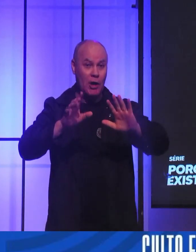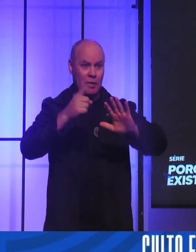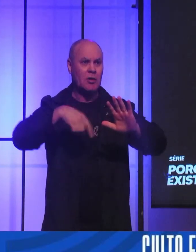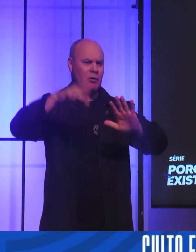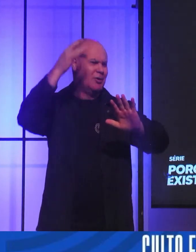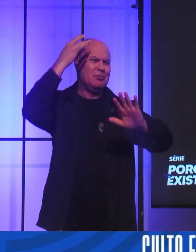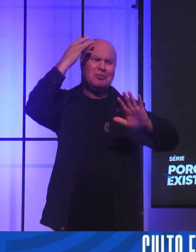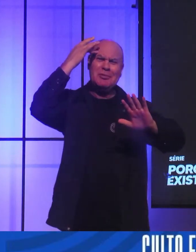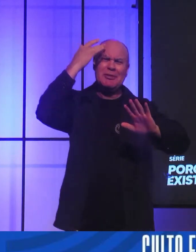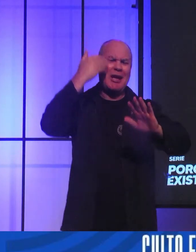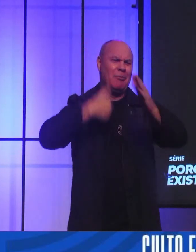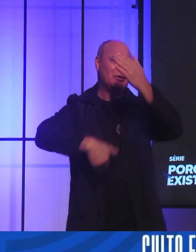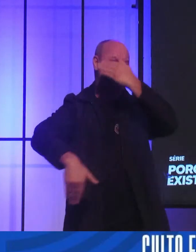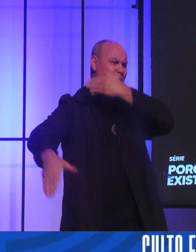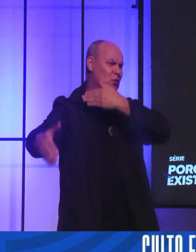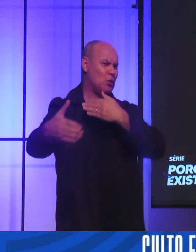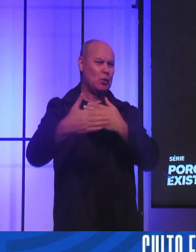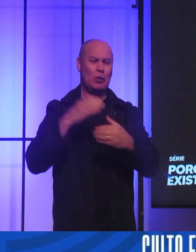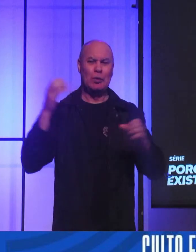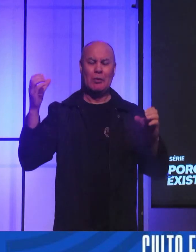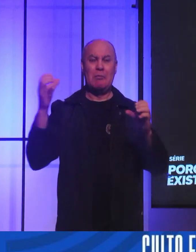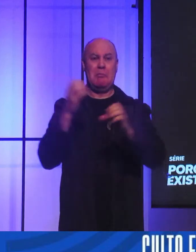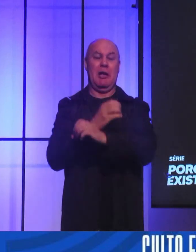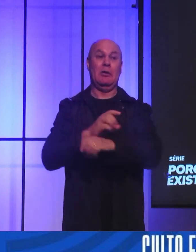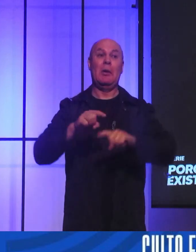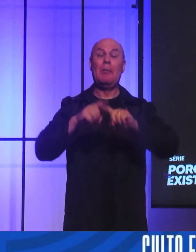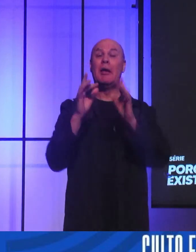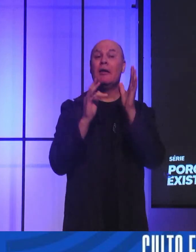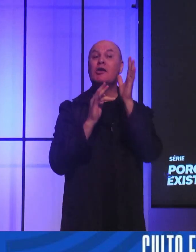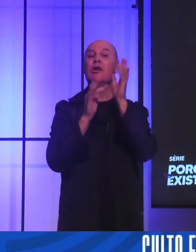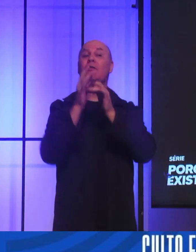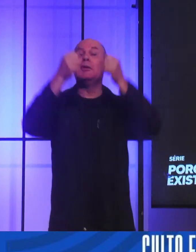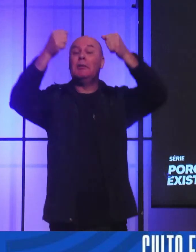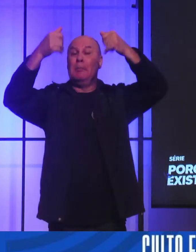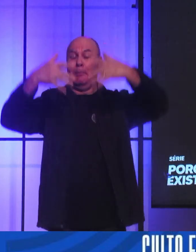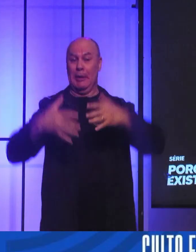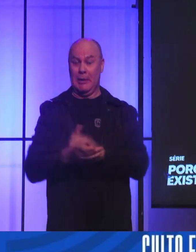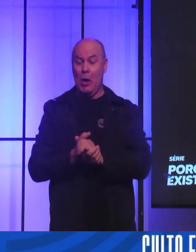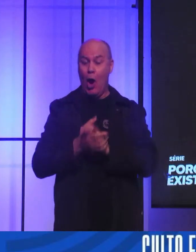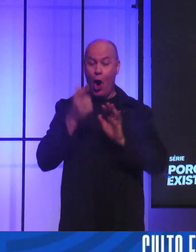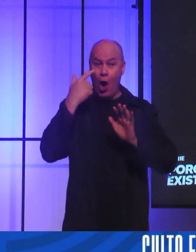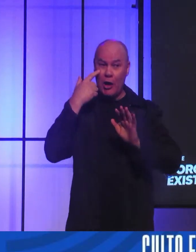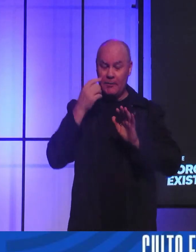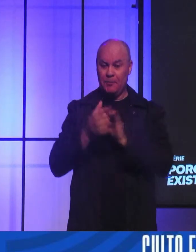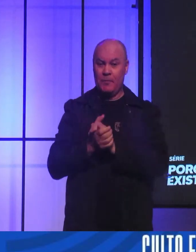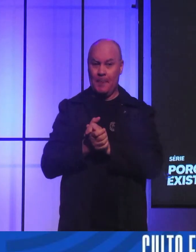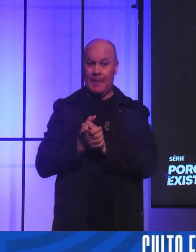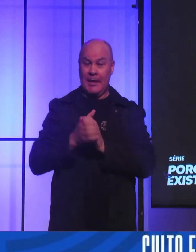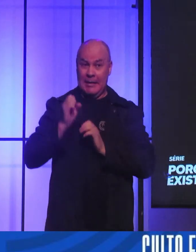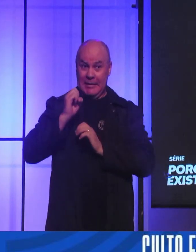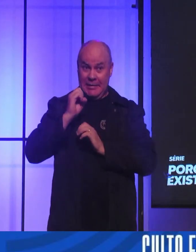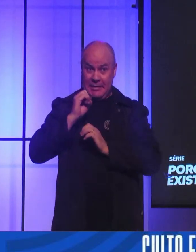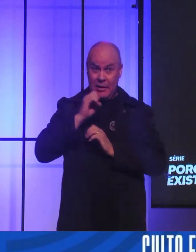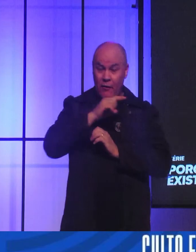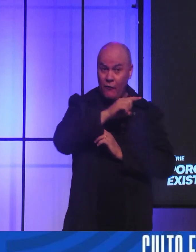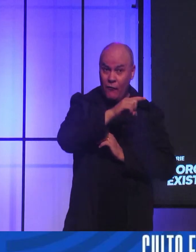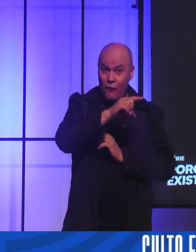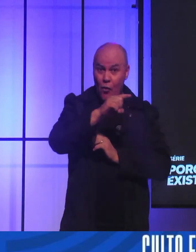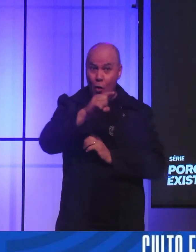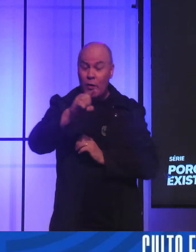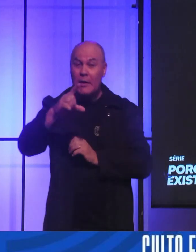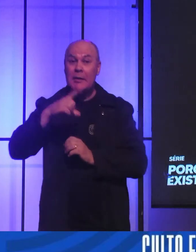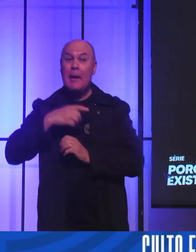a respeito do inferno. Ele diz assim, se o seu olho direito o fizer pecar,